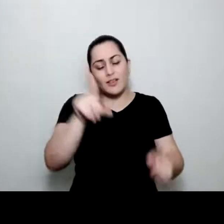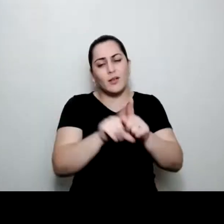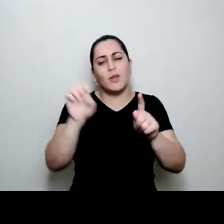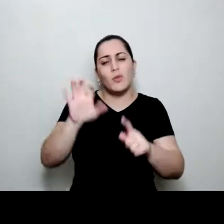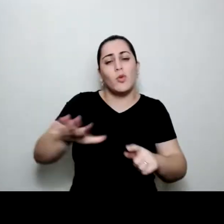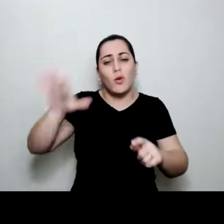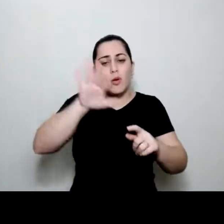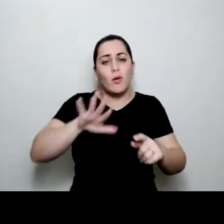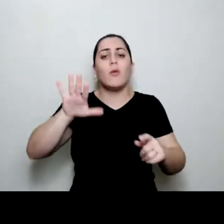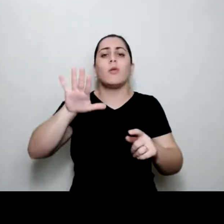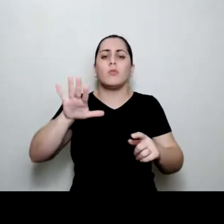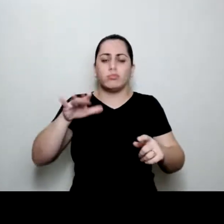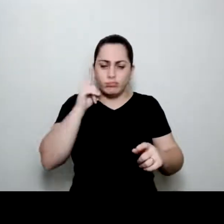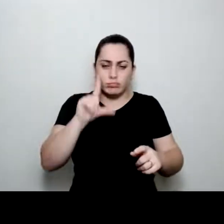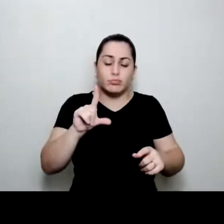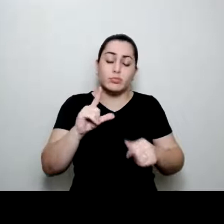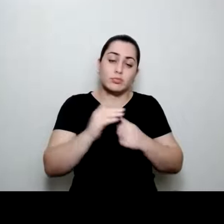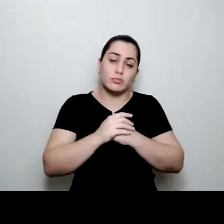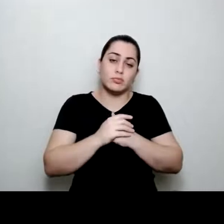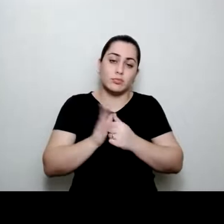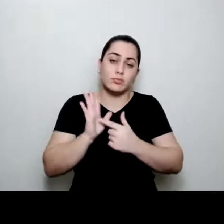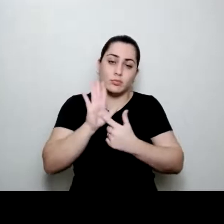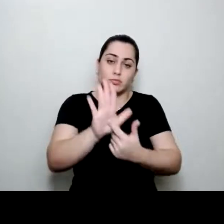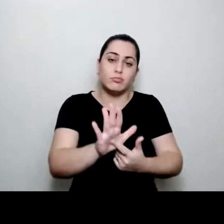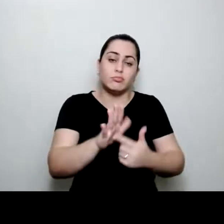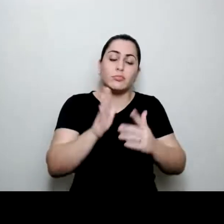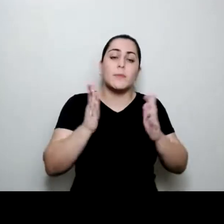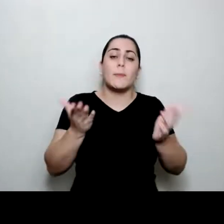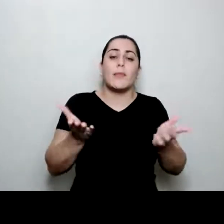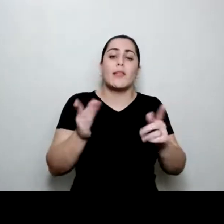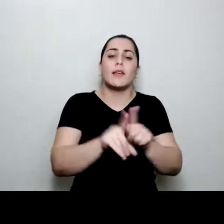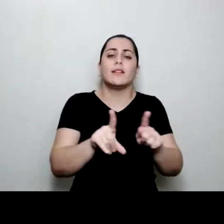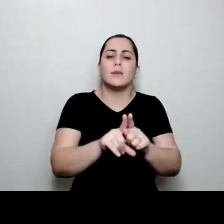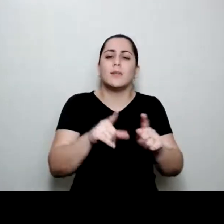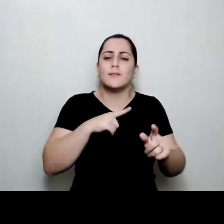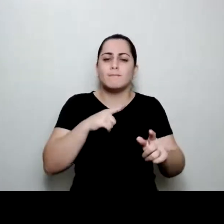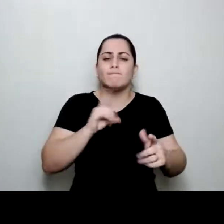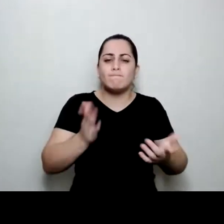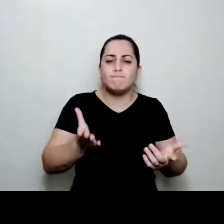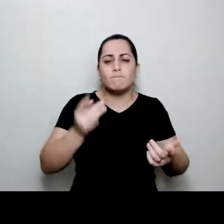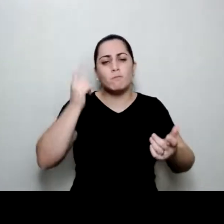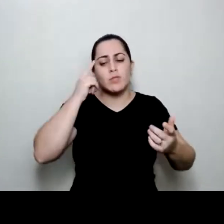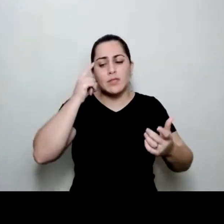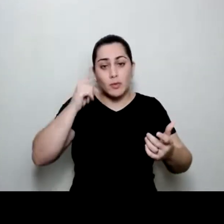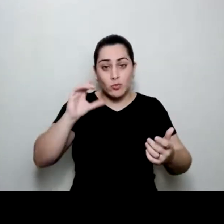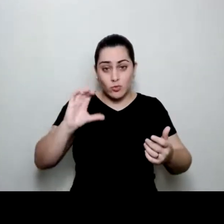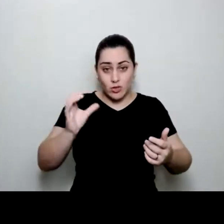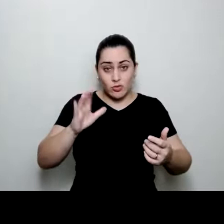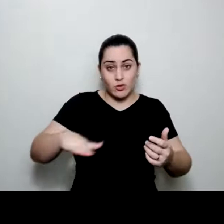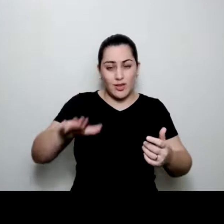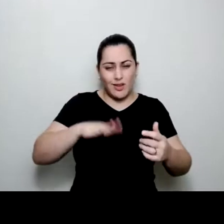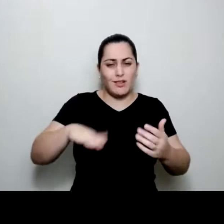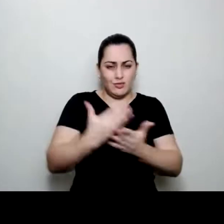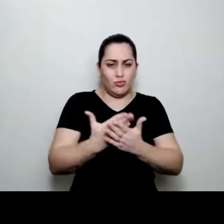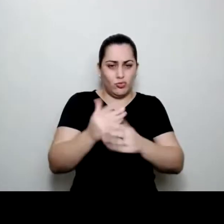haviam conquistado, havia uma grande aposta científica na